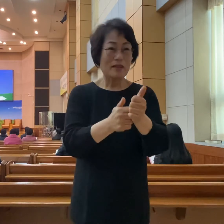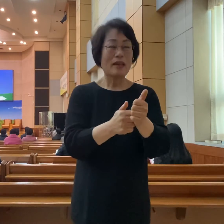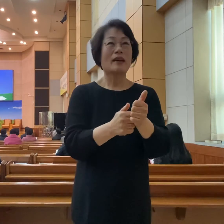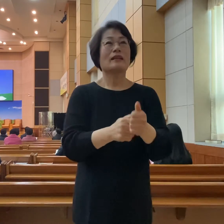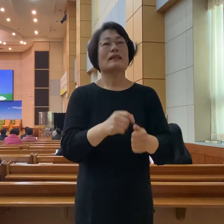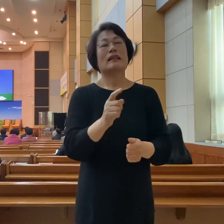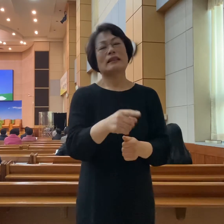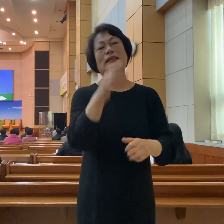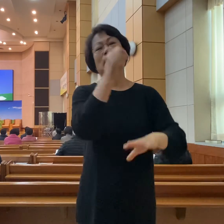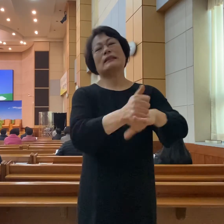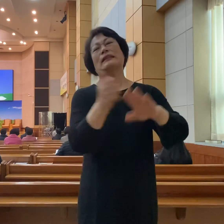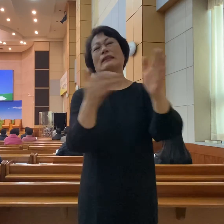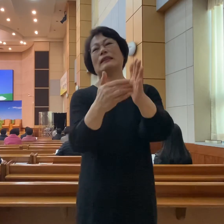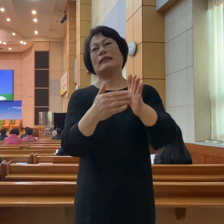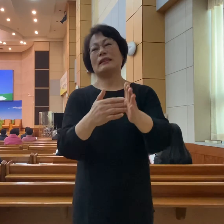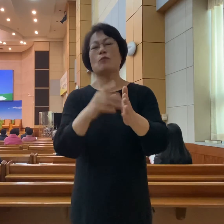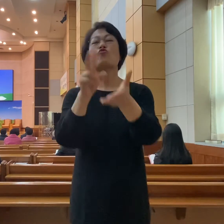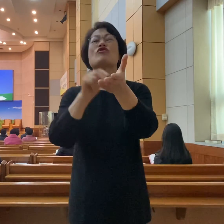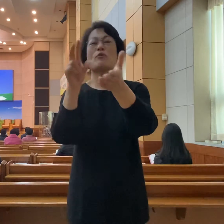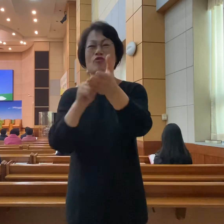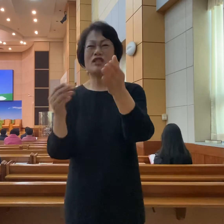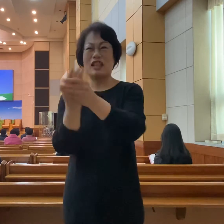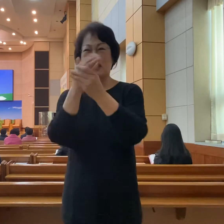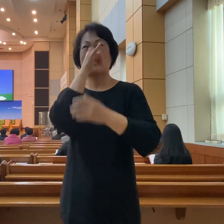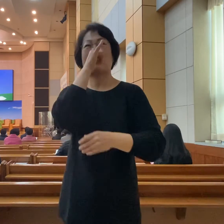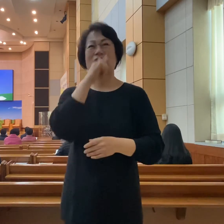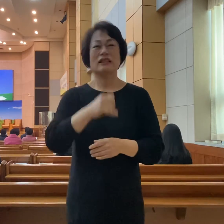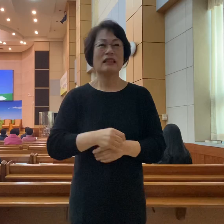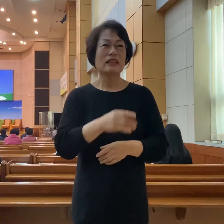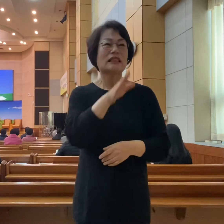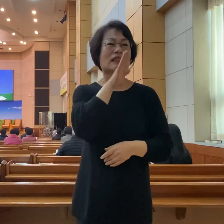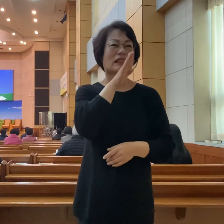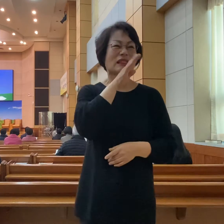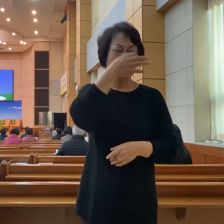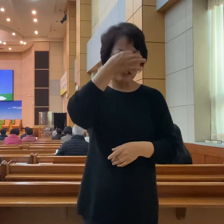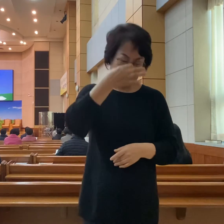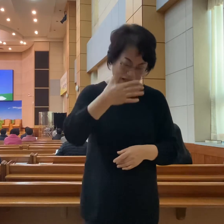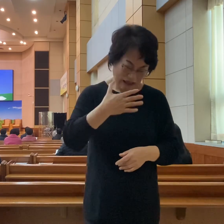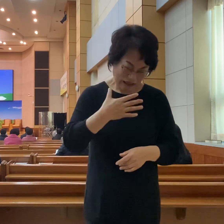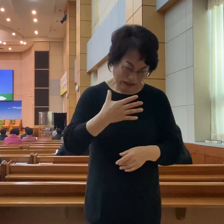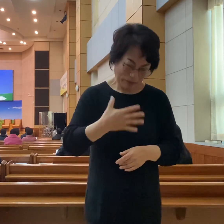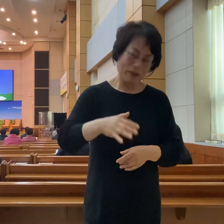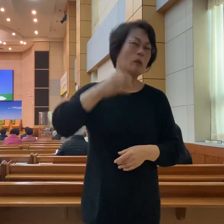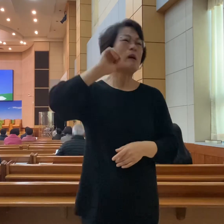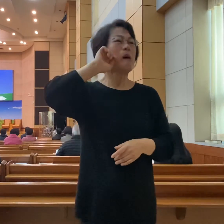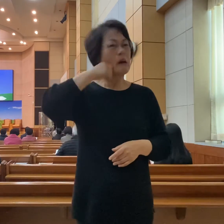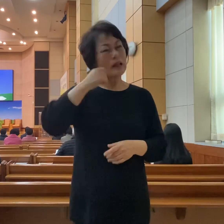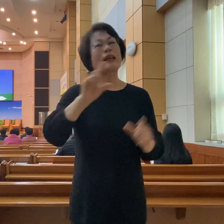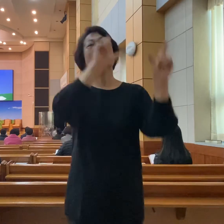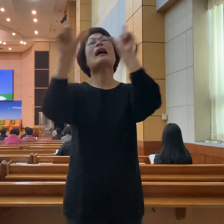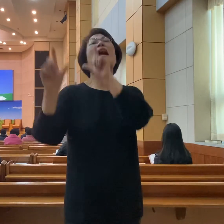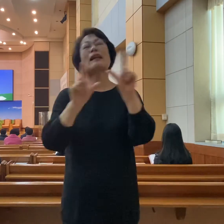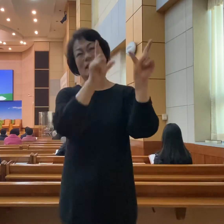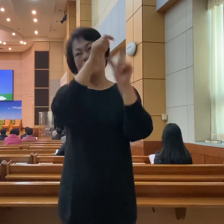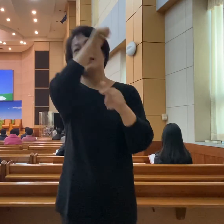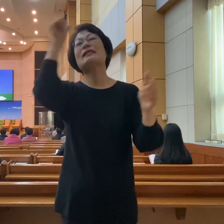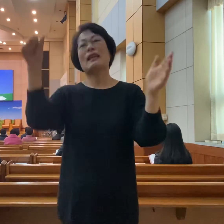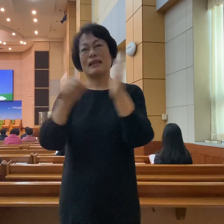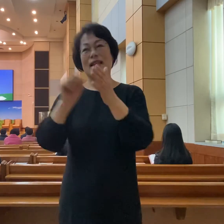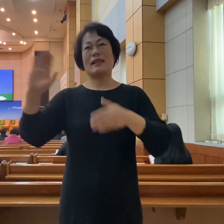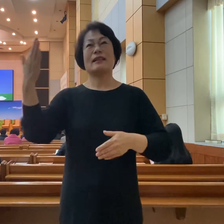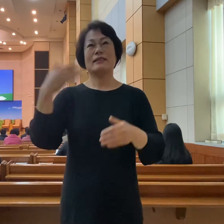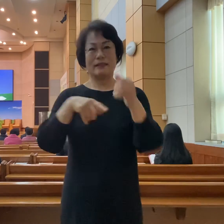볼장 다 보는 거예요. 정말 힘든 삶을 더 어렵게 사는 이런 인생입니다.